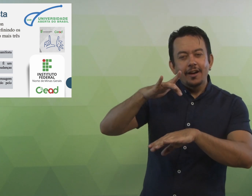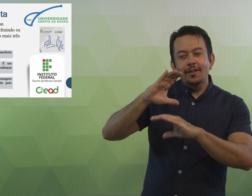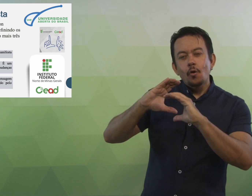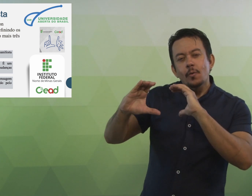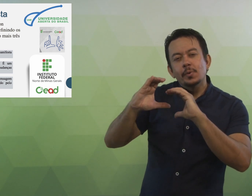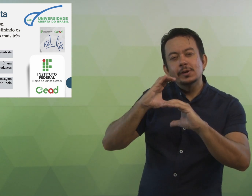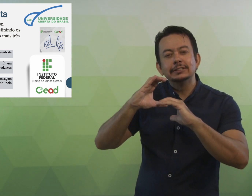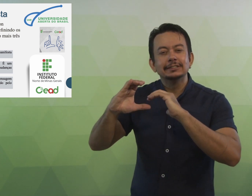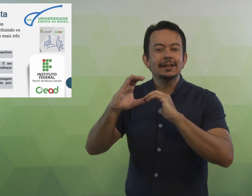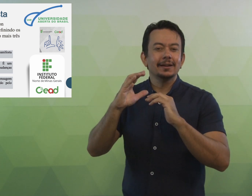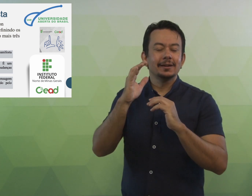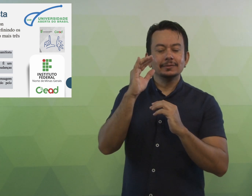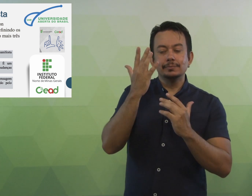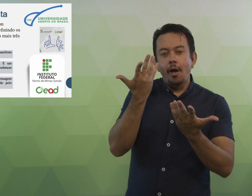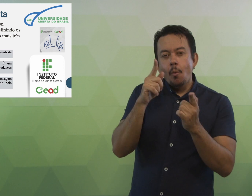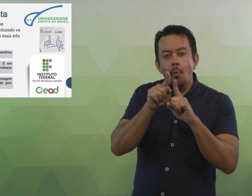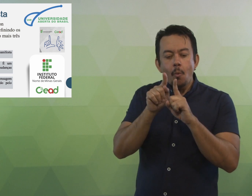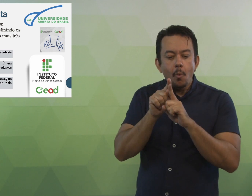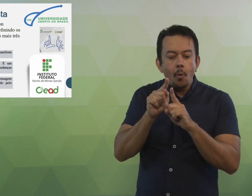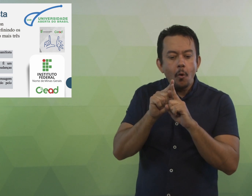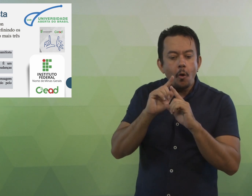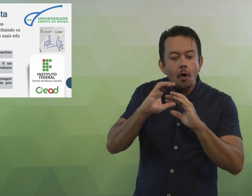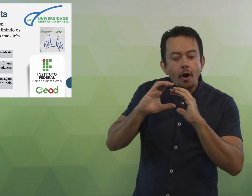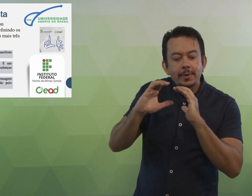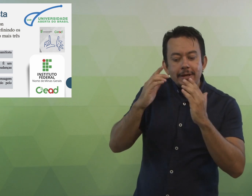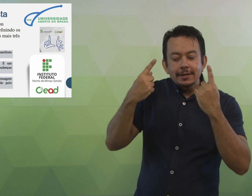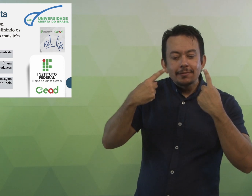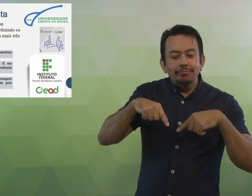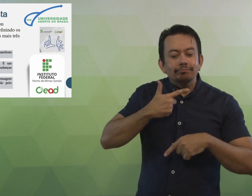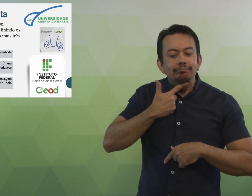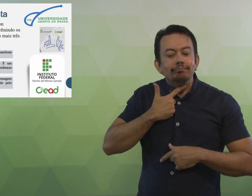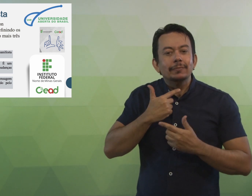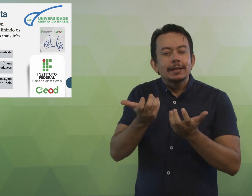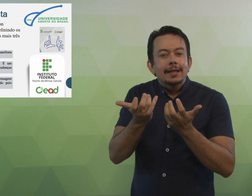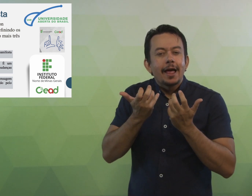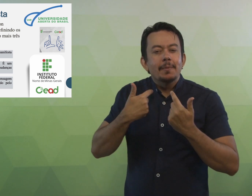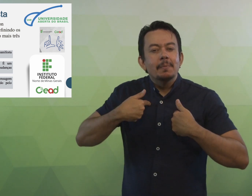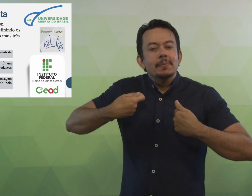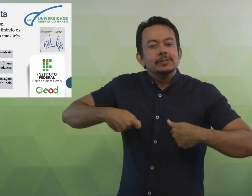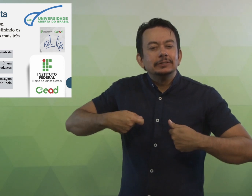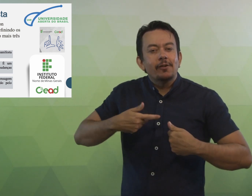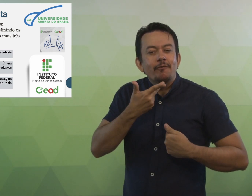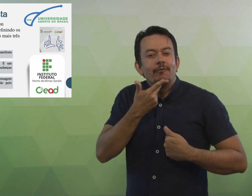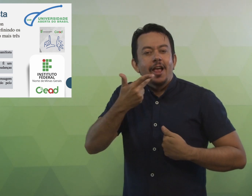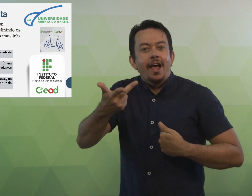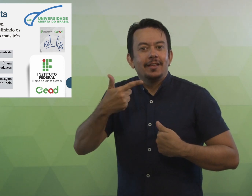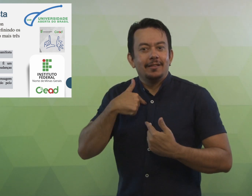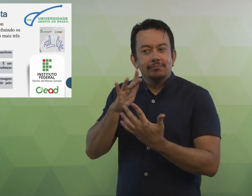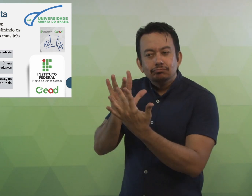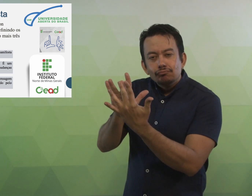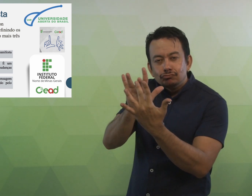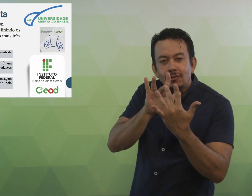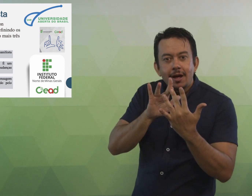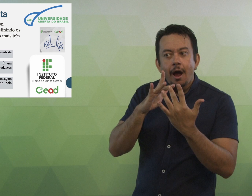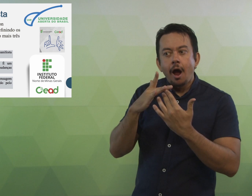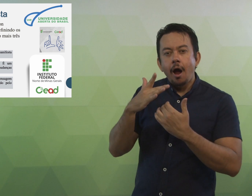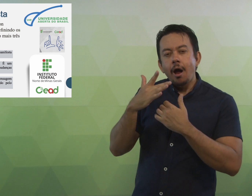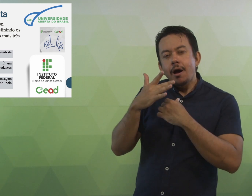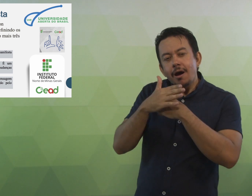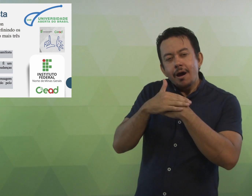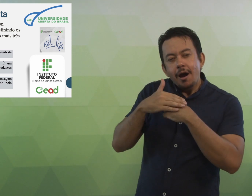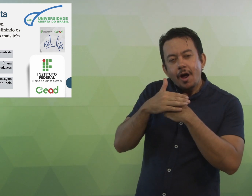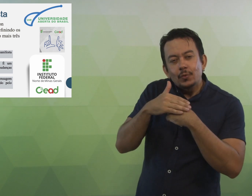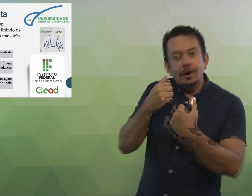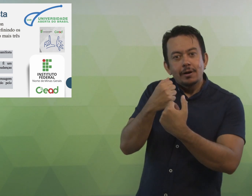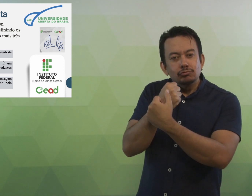que é centrada no contato físico, no contato psicológico. Ele manifesta o